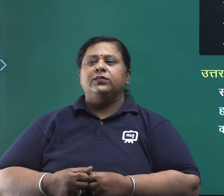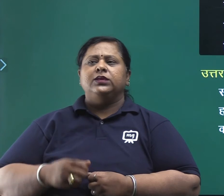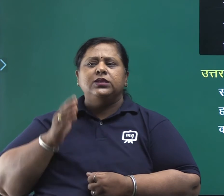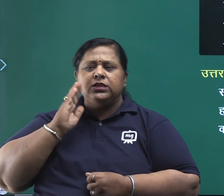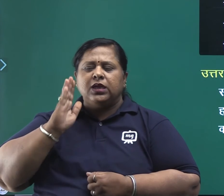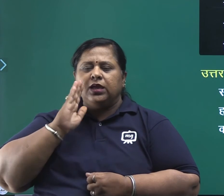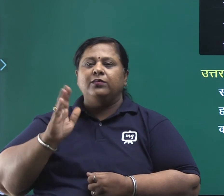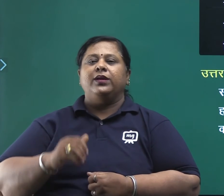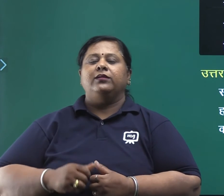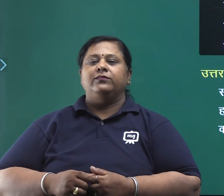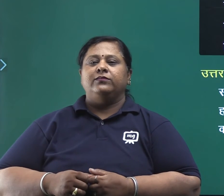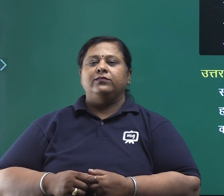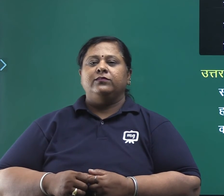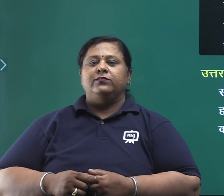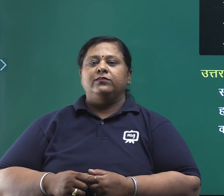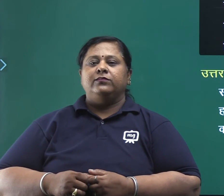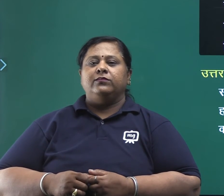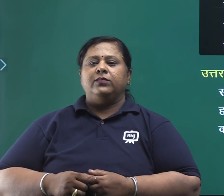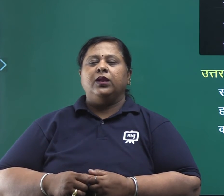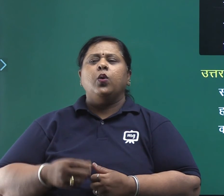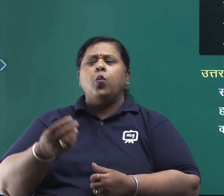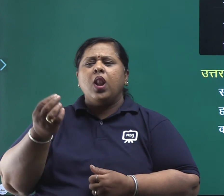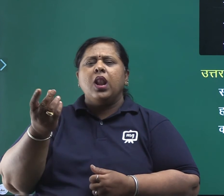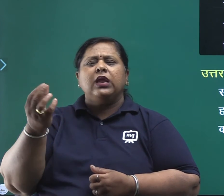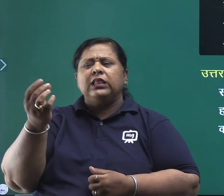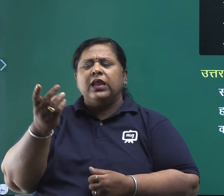संगीत में कुल कितने